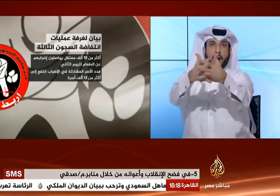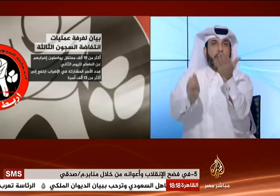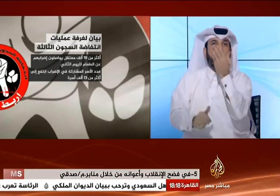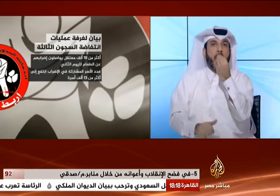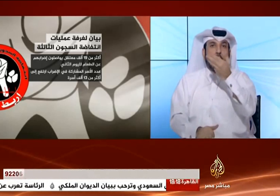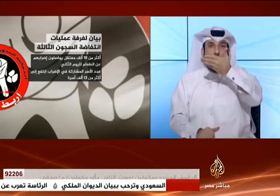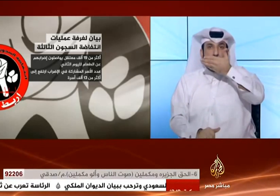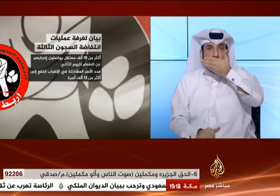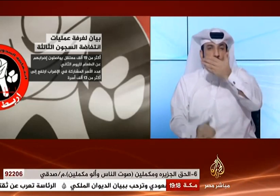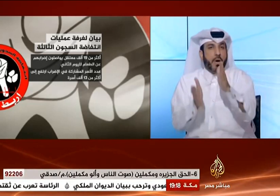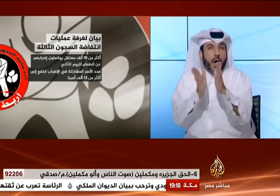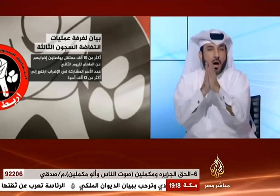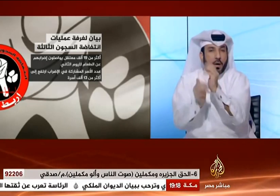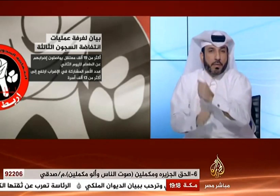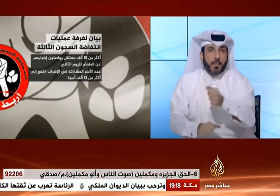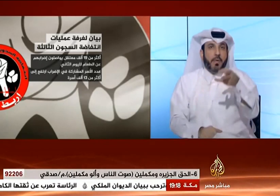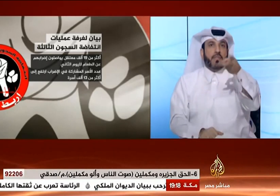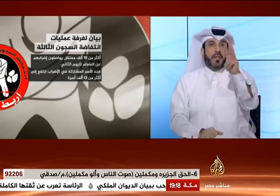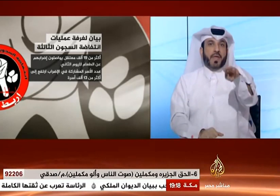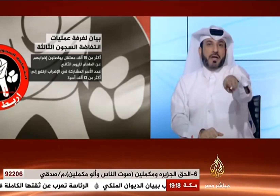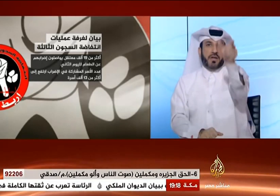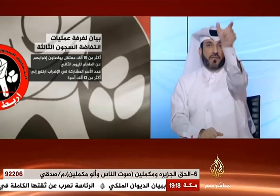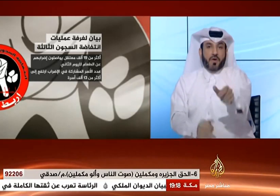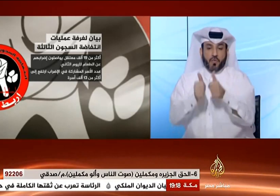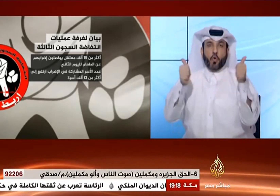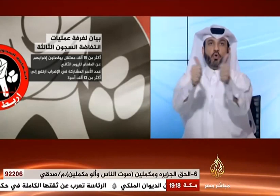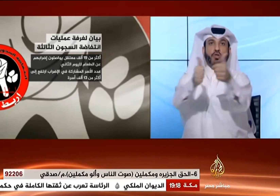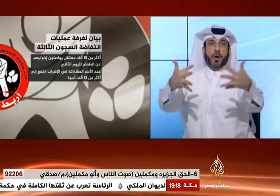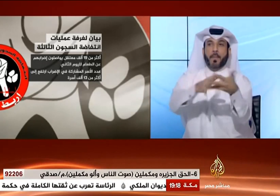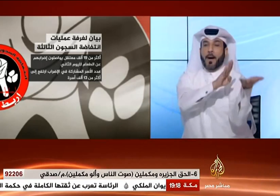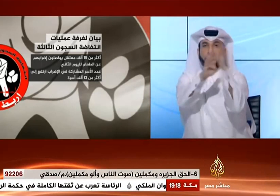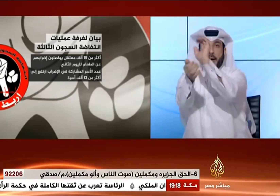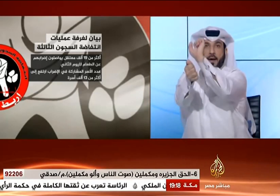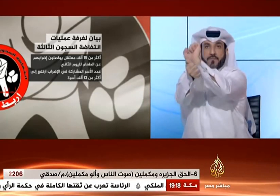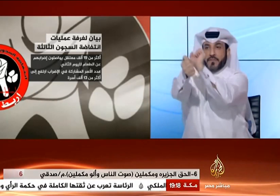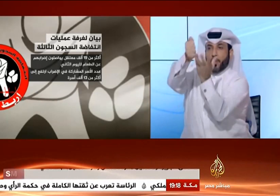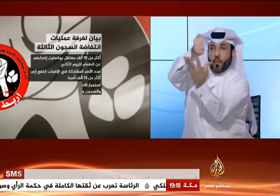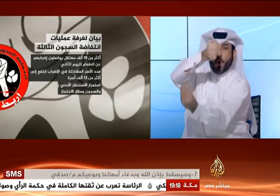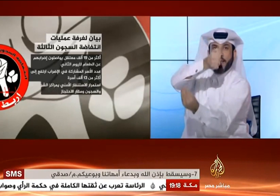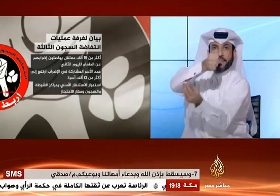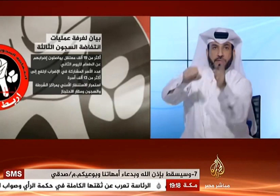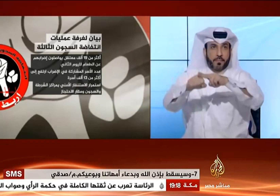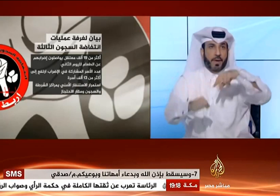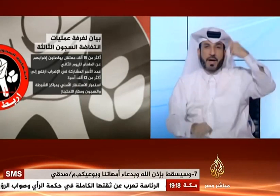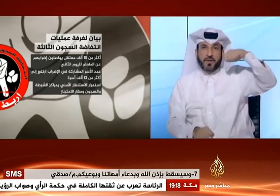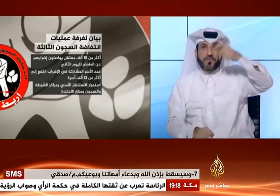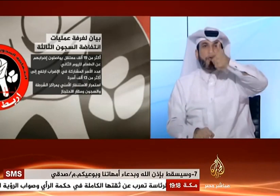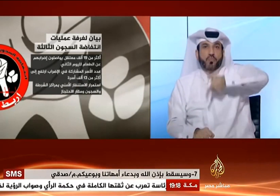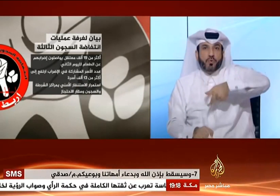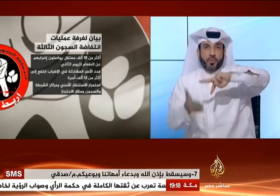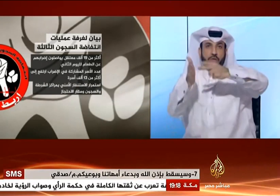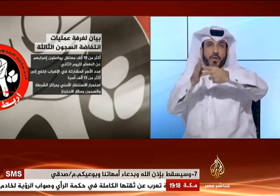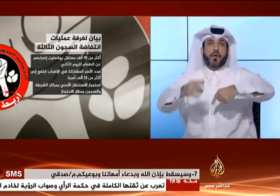ارتفع الى اكثر من ثلاثه عشر الف اسره تضامنا مع ذويهم المعتقلين ورصدت غرفه متابعه